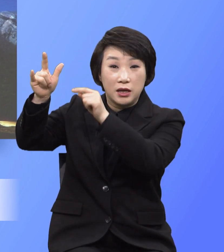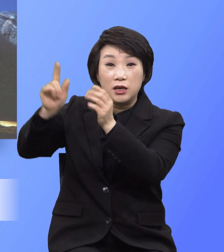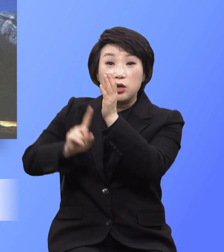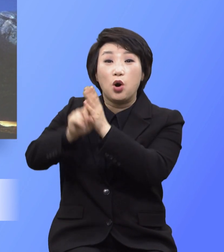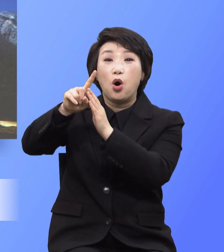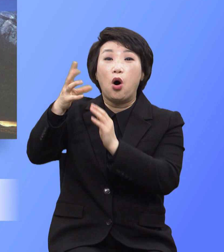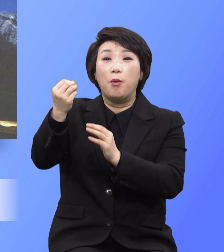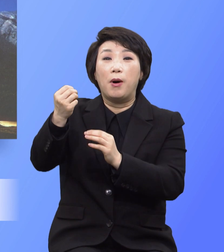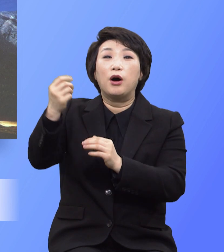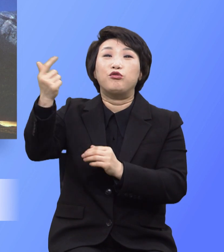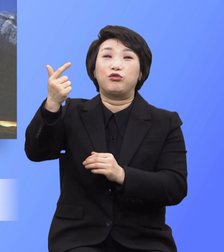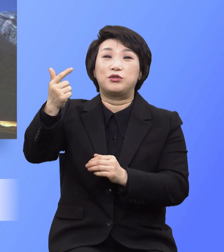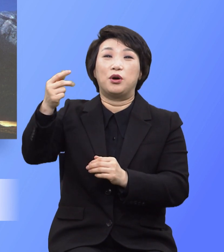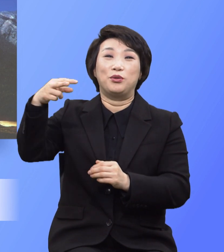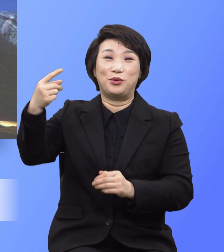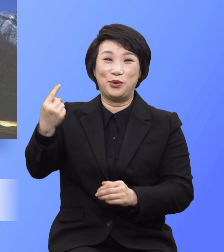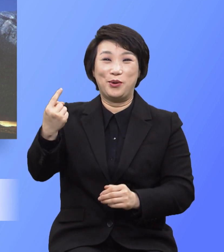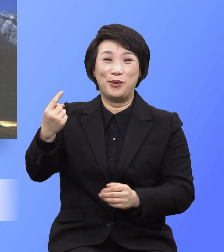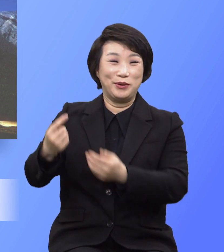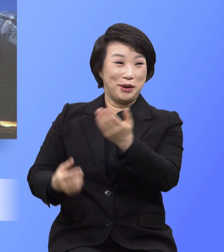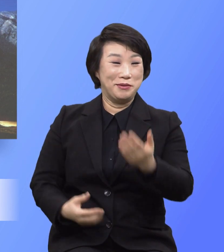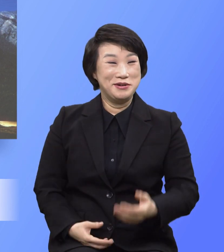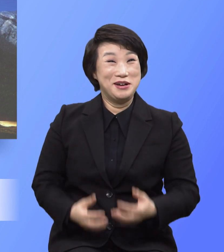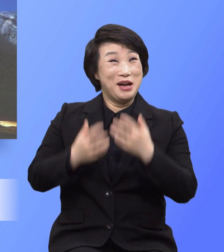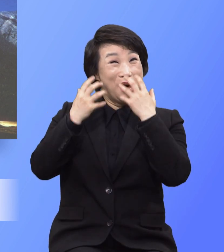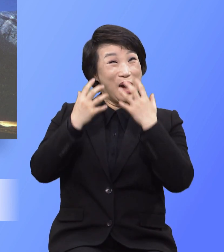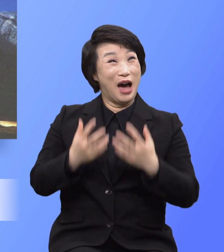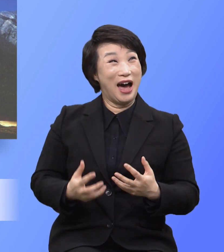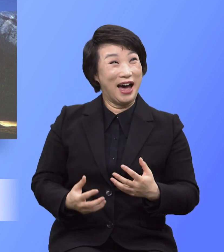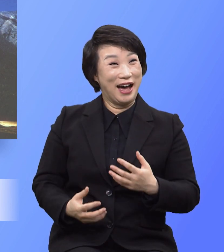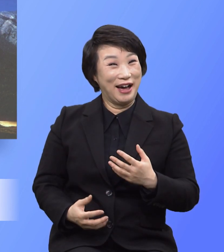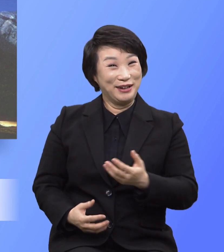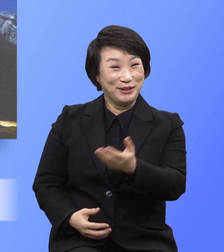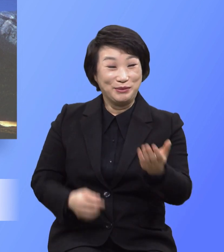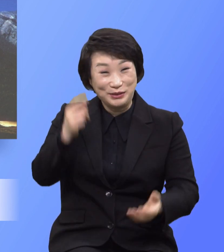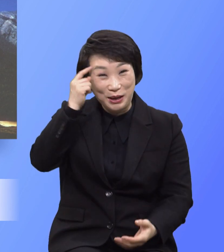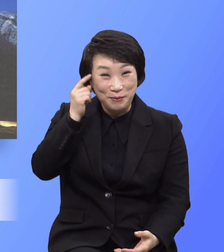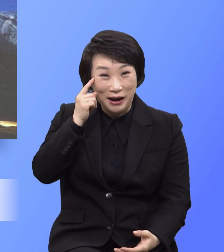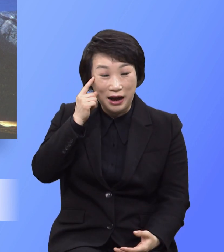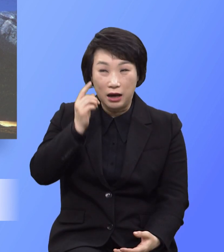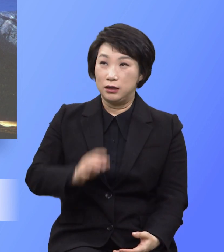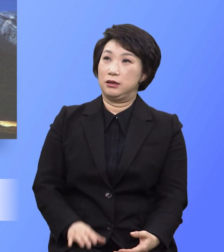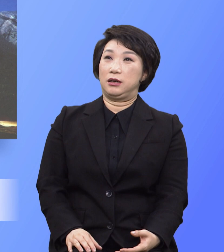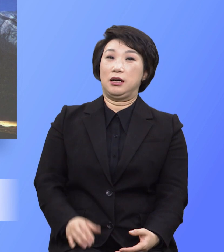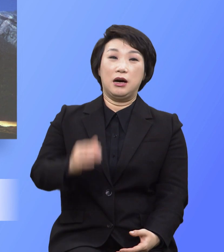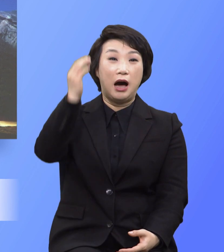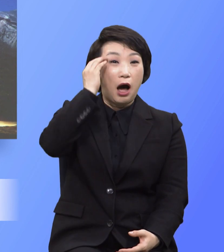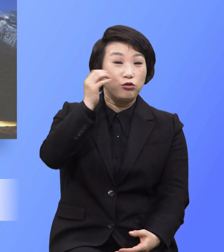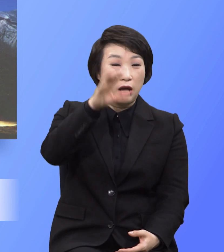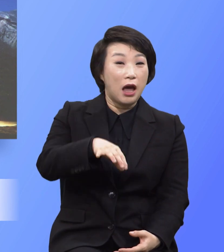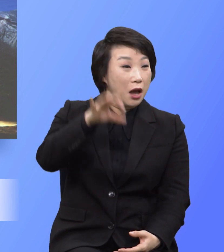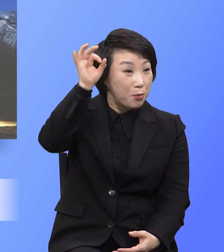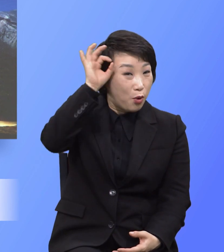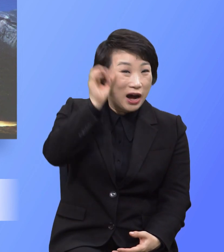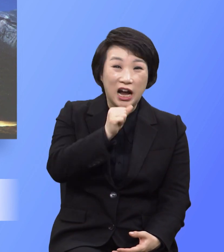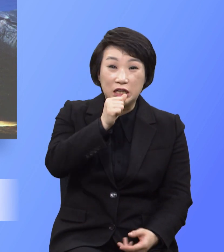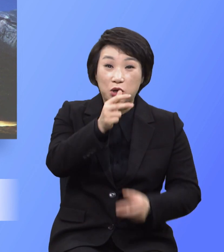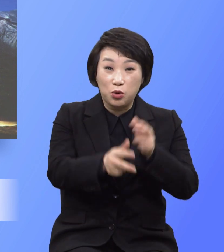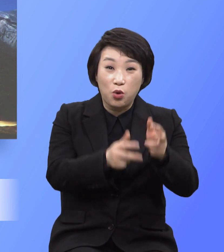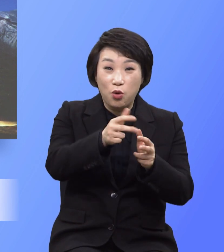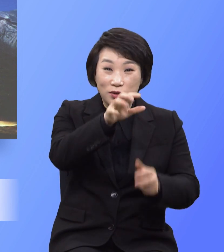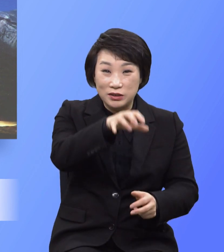온도가 6,000도인데 6,000도 여러분 생각해 보세요. 포항제철에 철을 딱